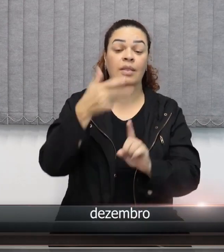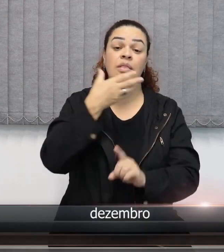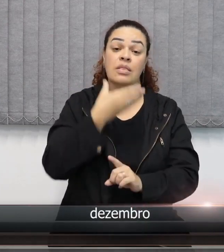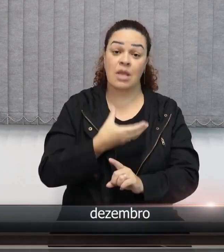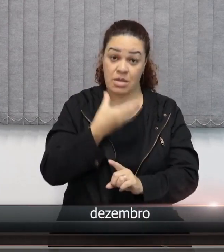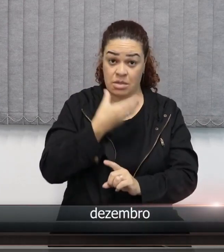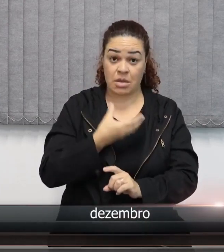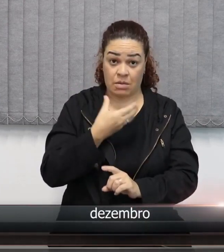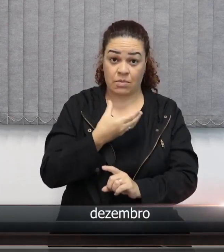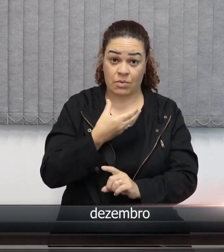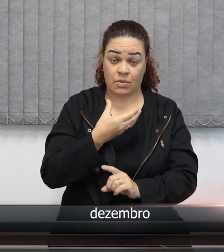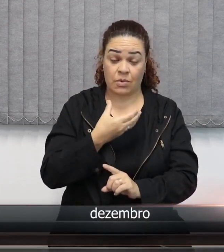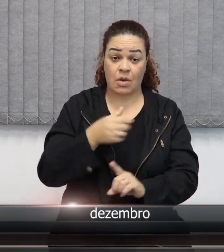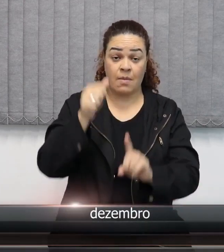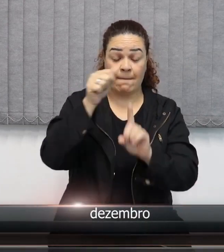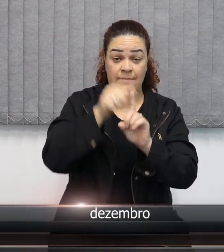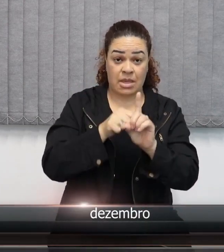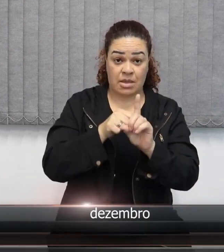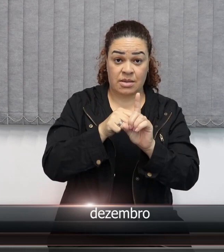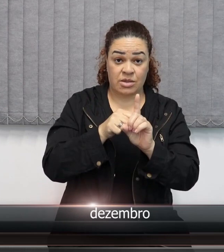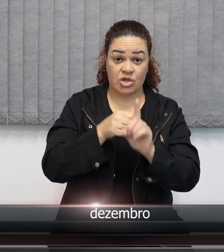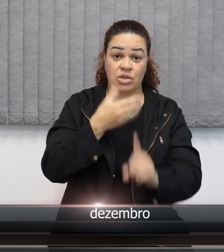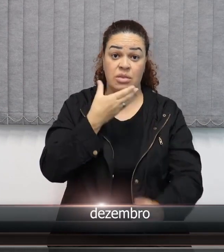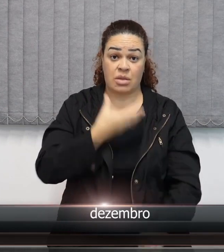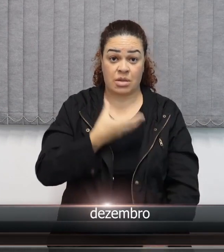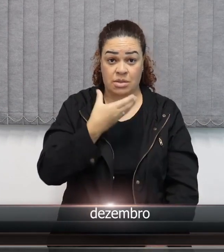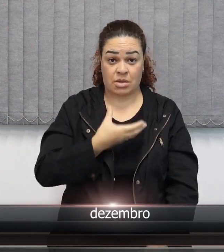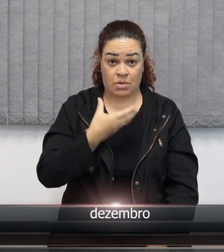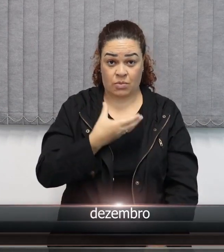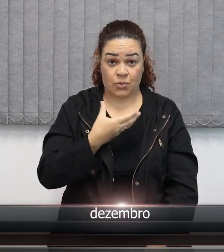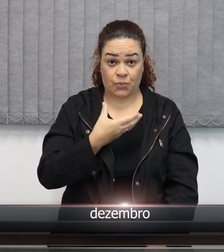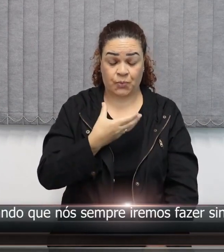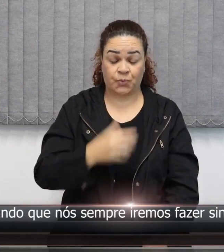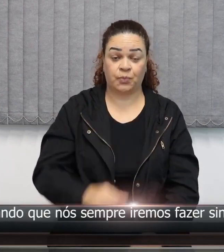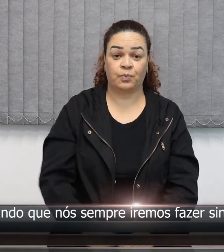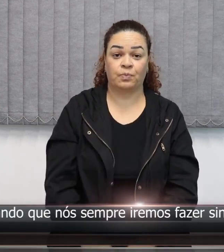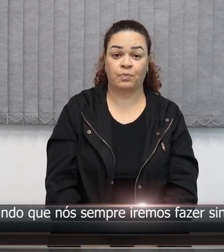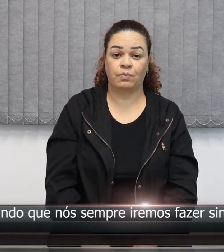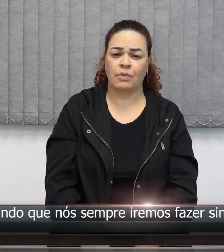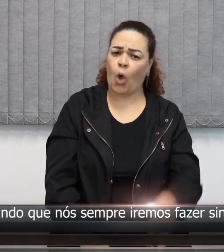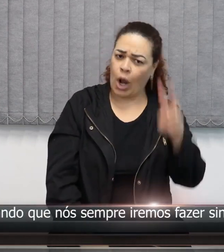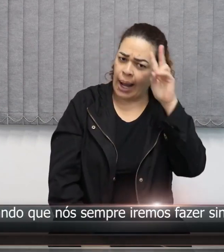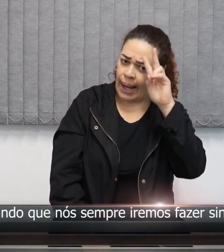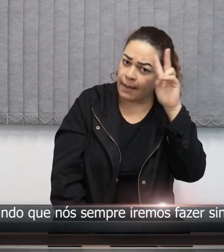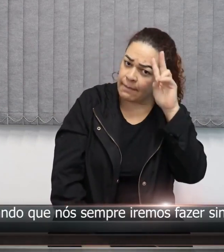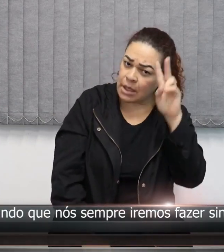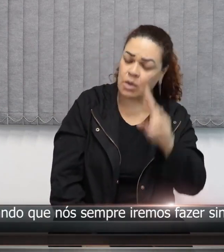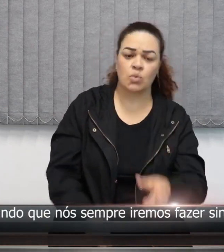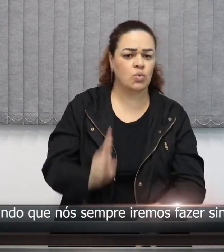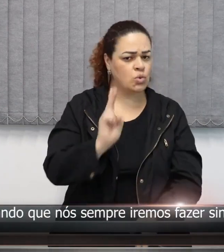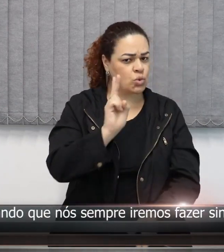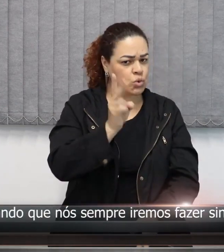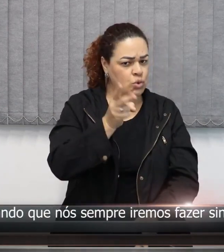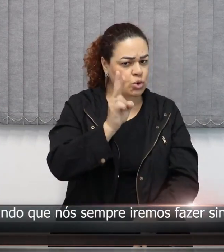dezembro, mês de dezembro. Lembrando que nós vamos sempre fazer o sinal